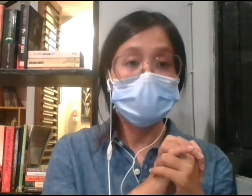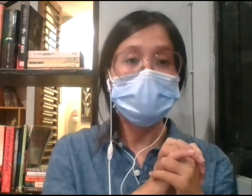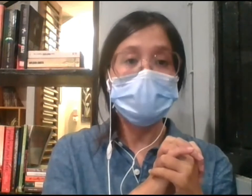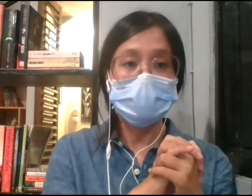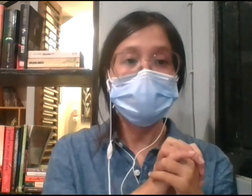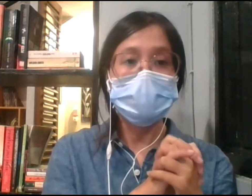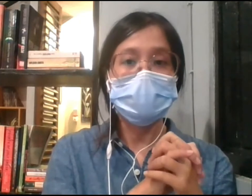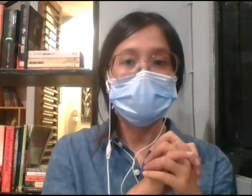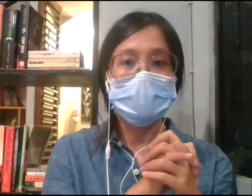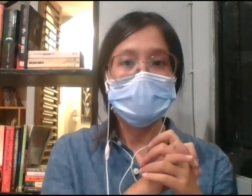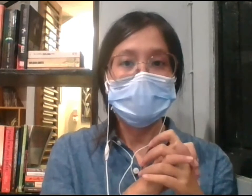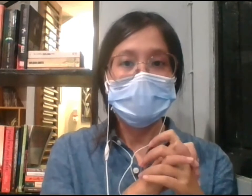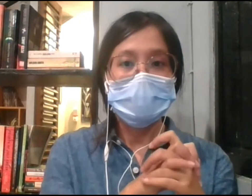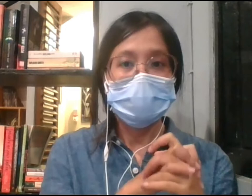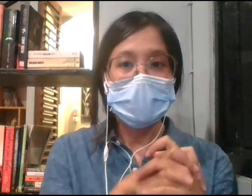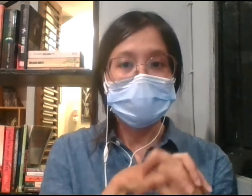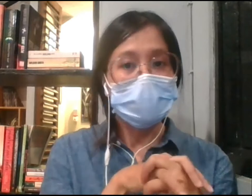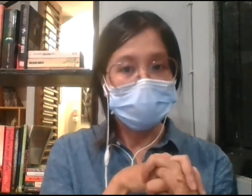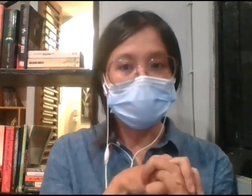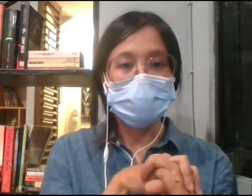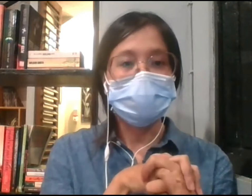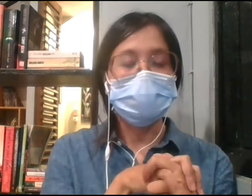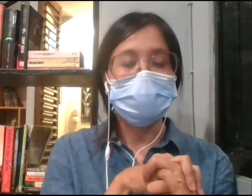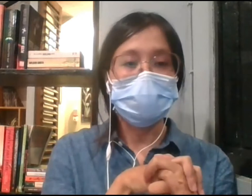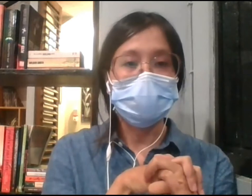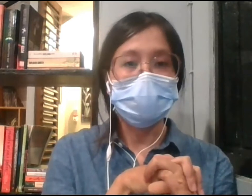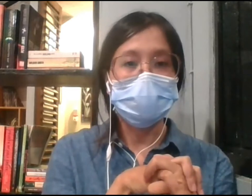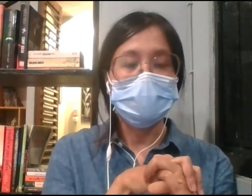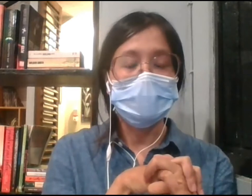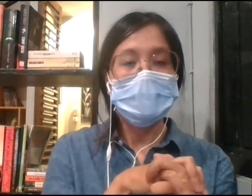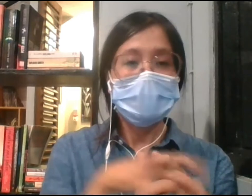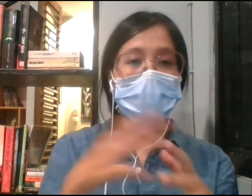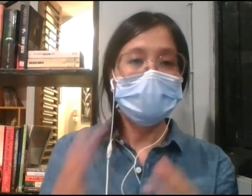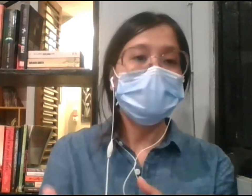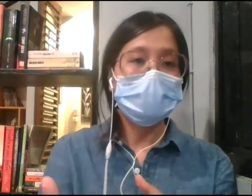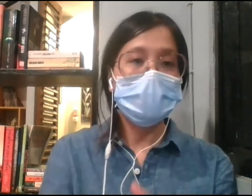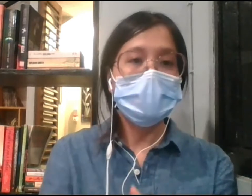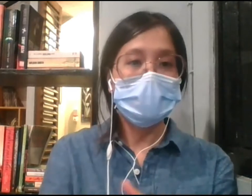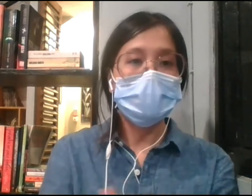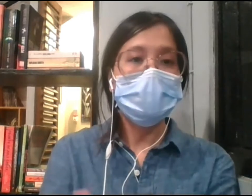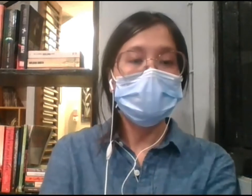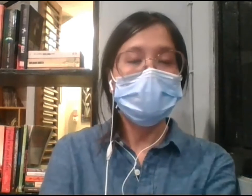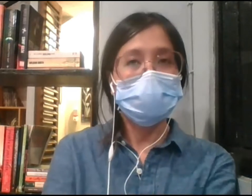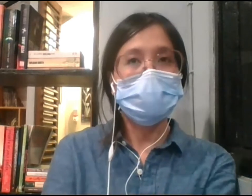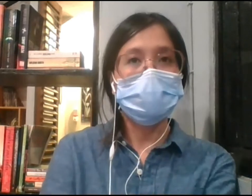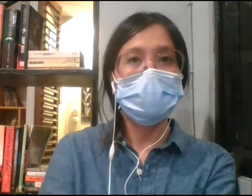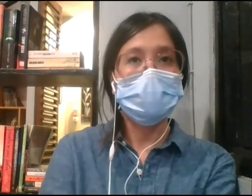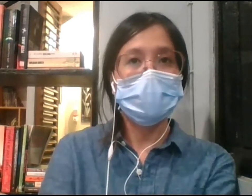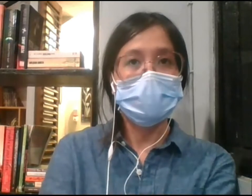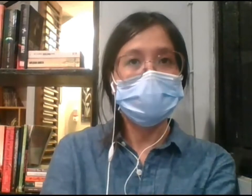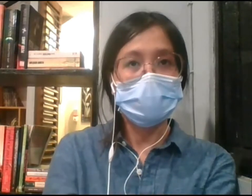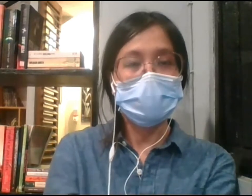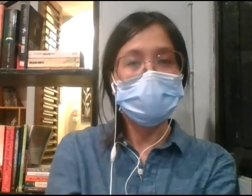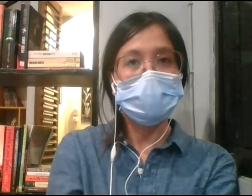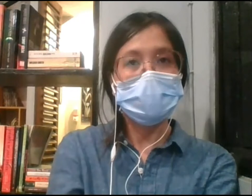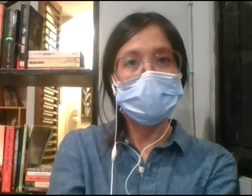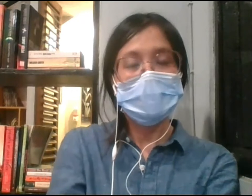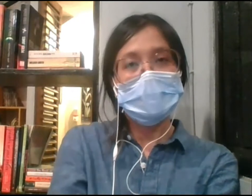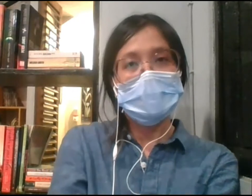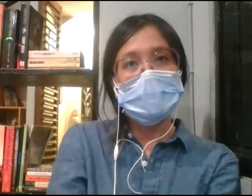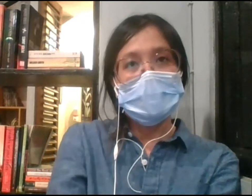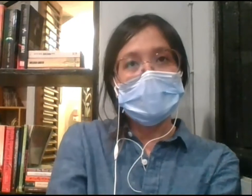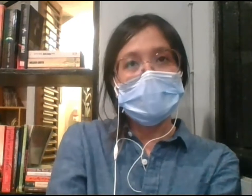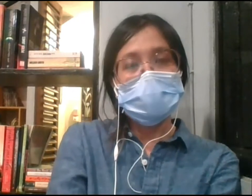Salah satu kuncinya itu sih, Mas Hari. Kalau teman-teman misalnya datang ke pengadilan,